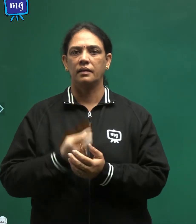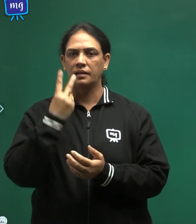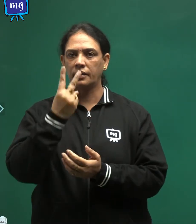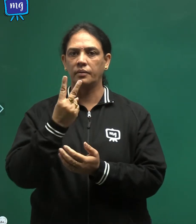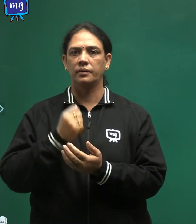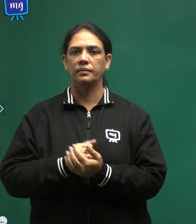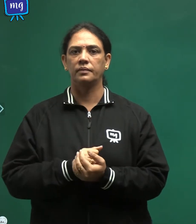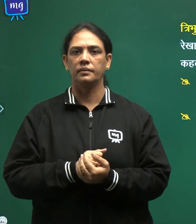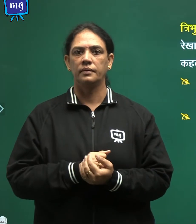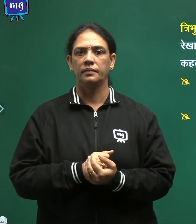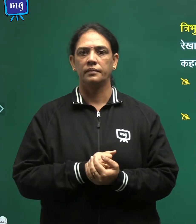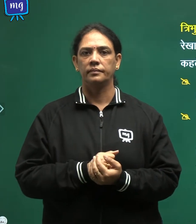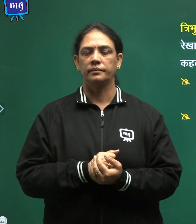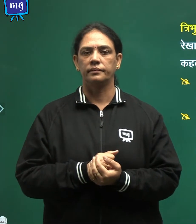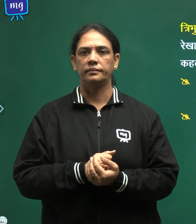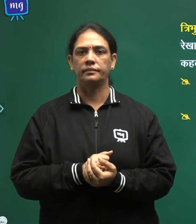देखो,